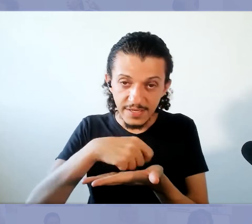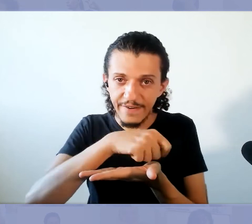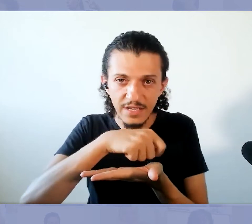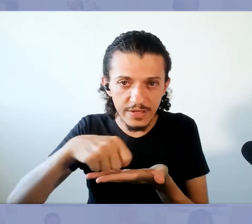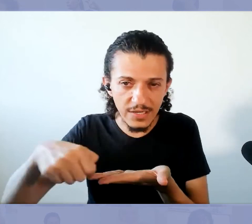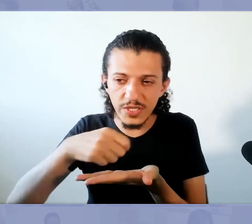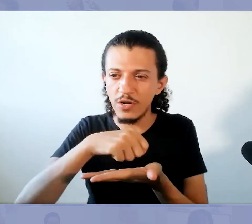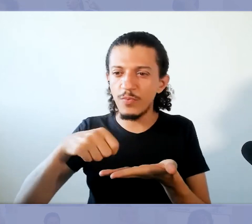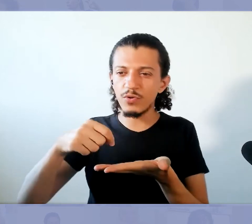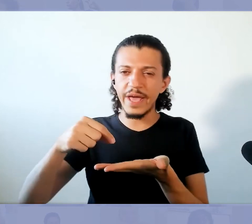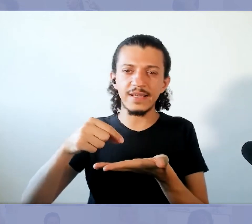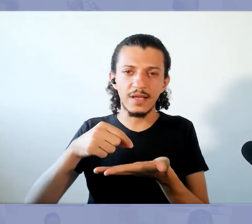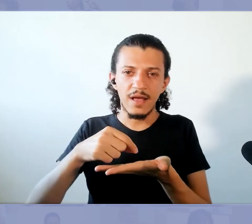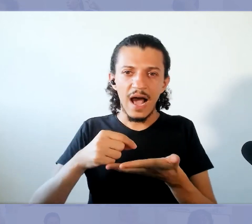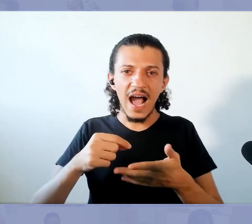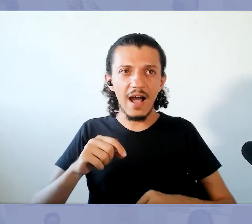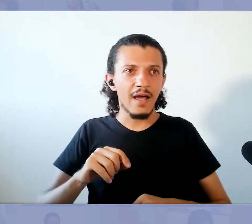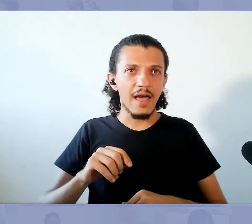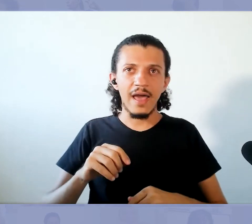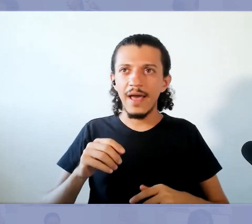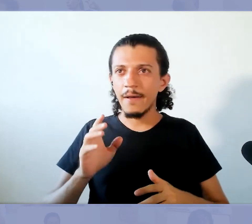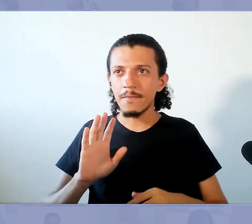aí você faz anotações ali no português.